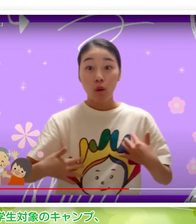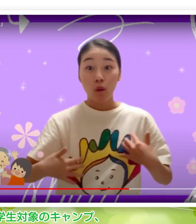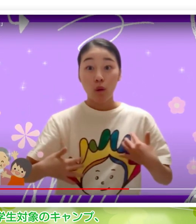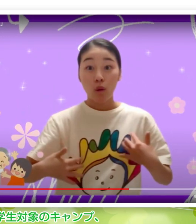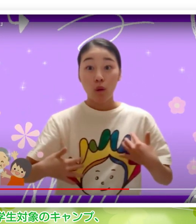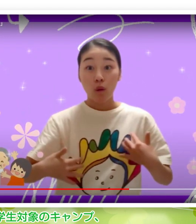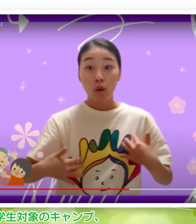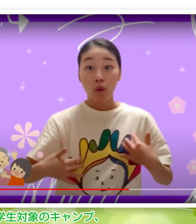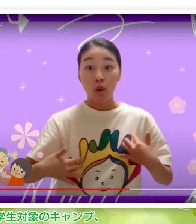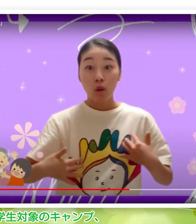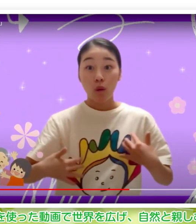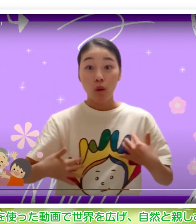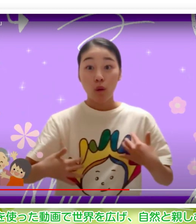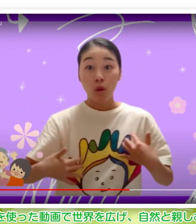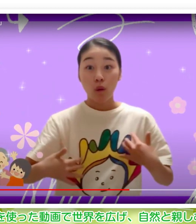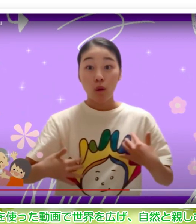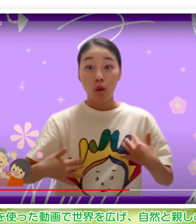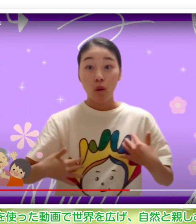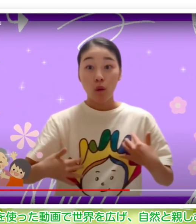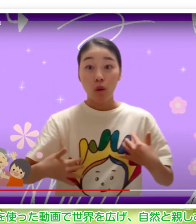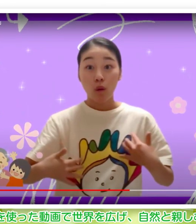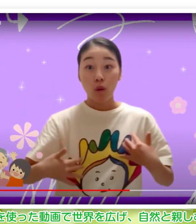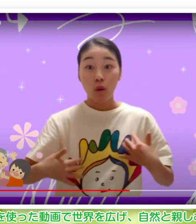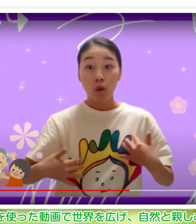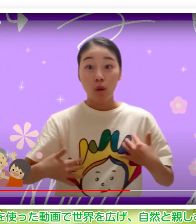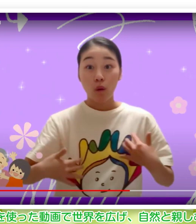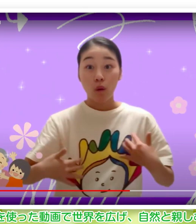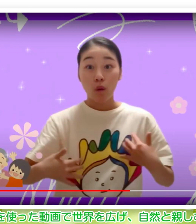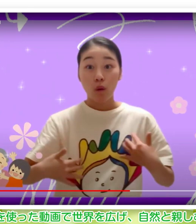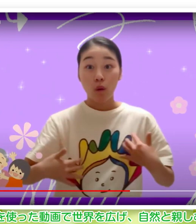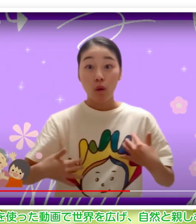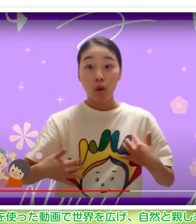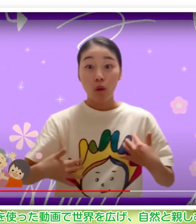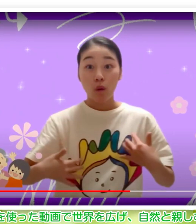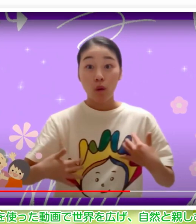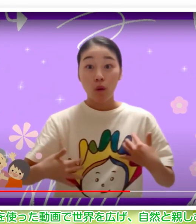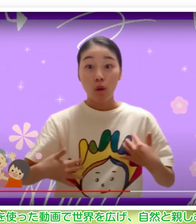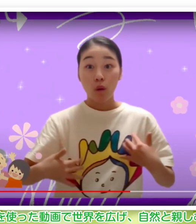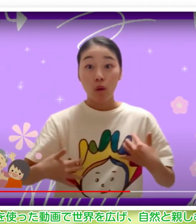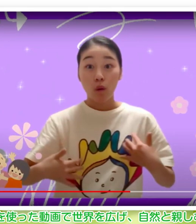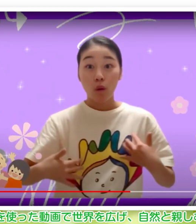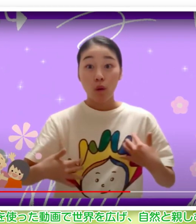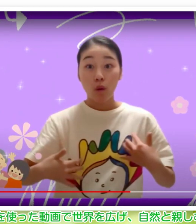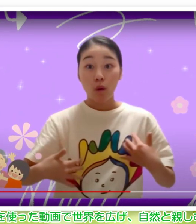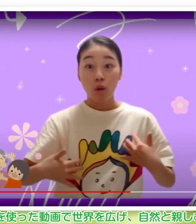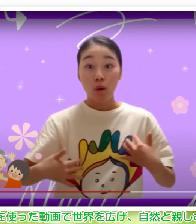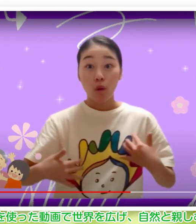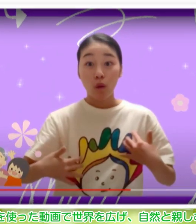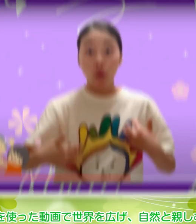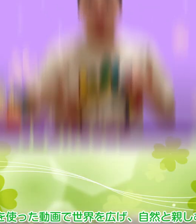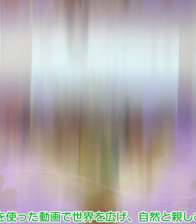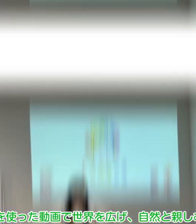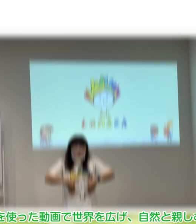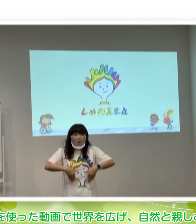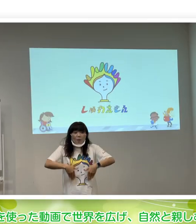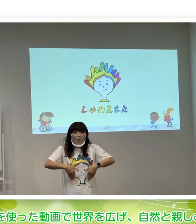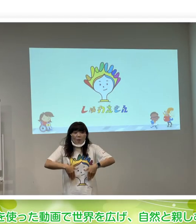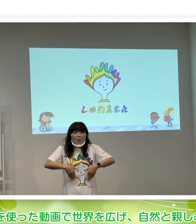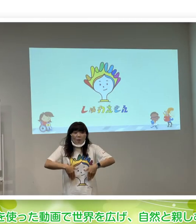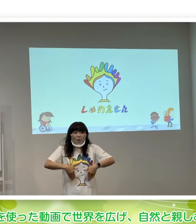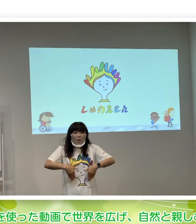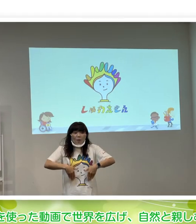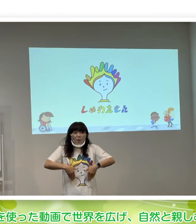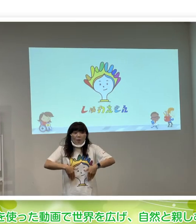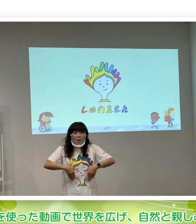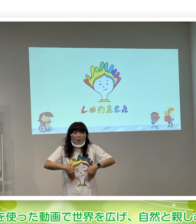ども開催。老児たちは手話を使った動画で世界を広げ、自然と親しむキャンプで